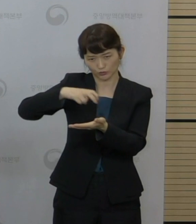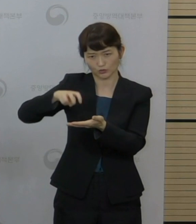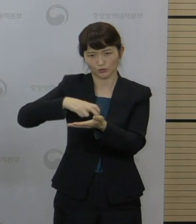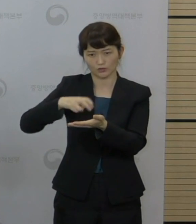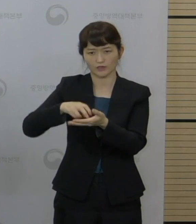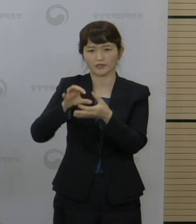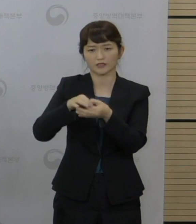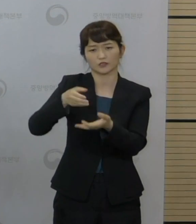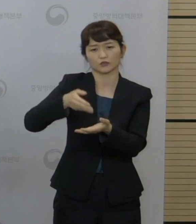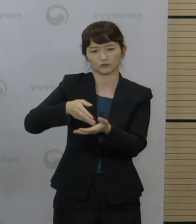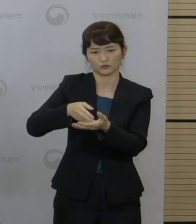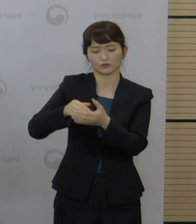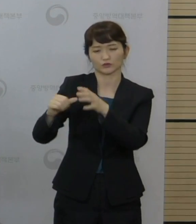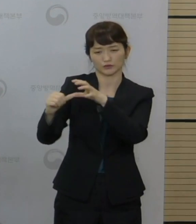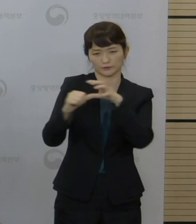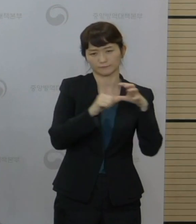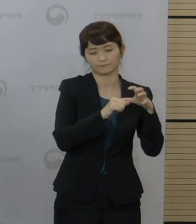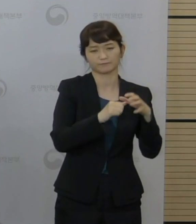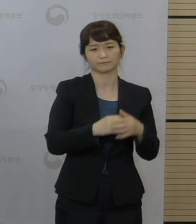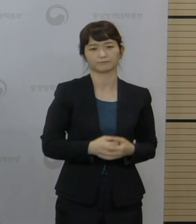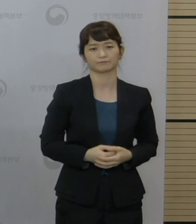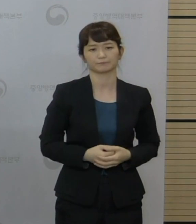등을 활용하겠습니다.